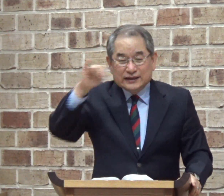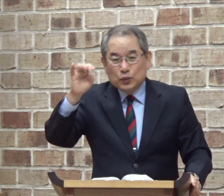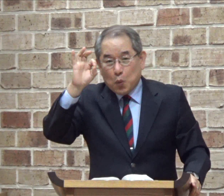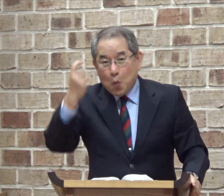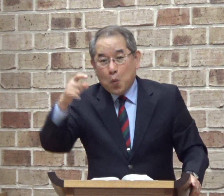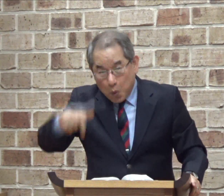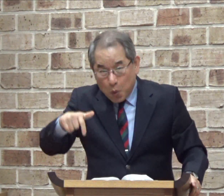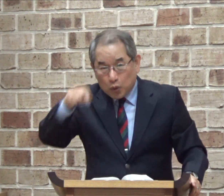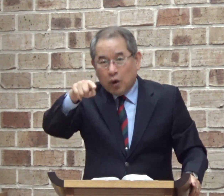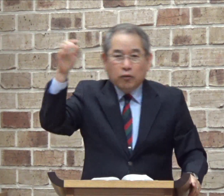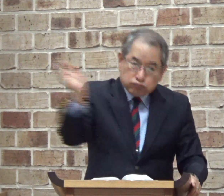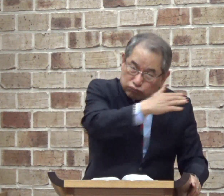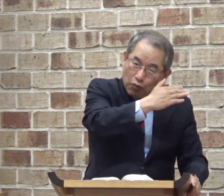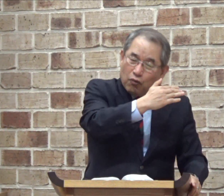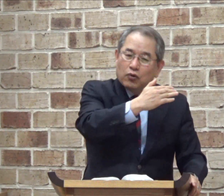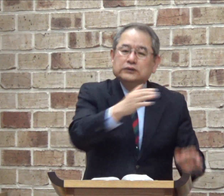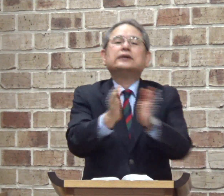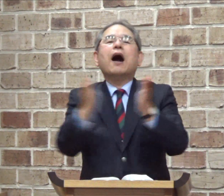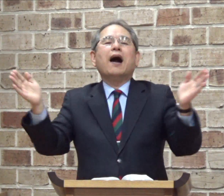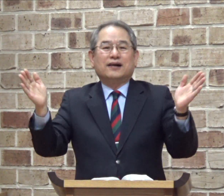안디옥에서부터 시작되어